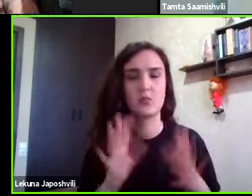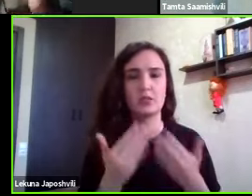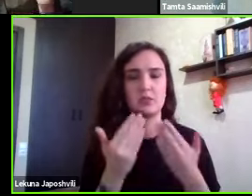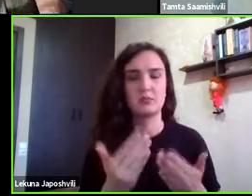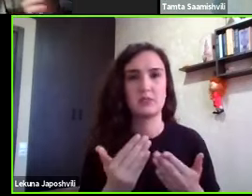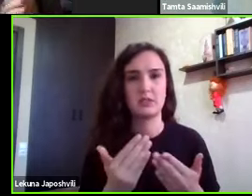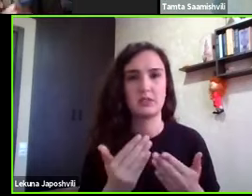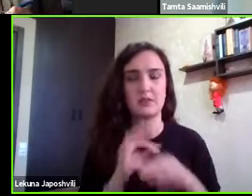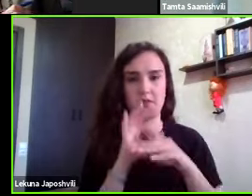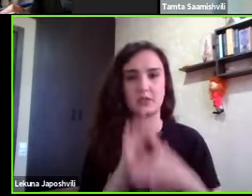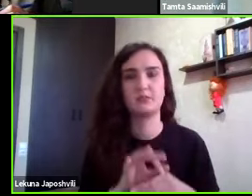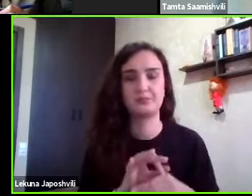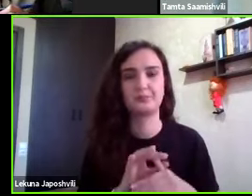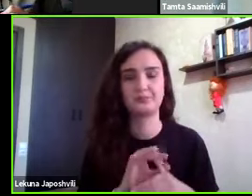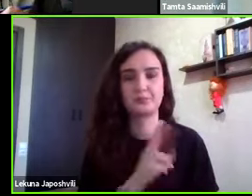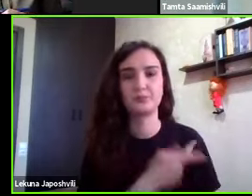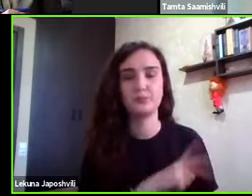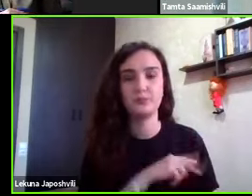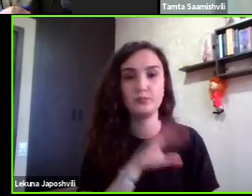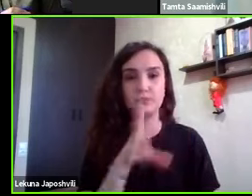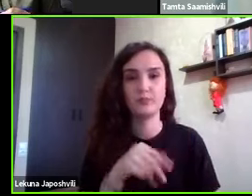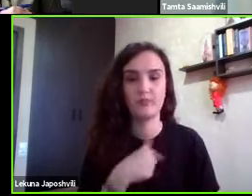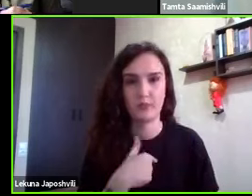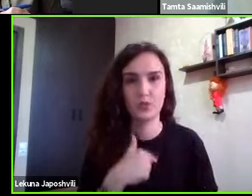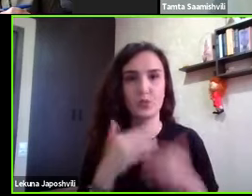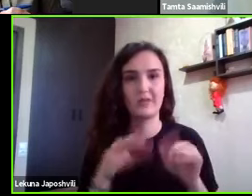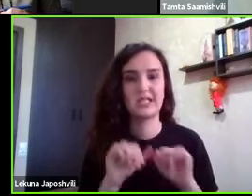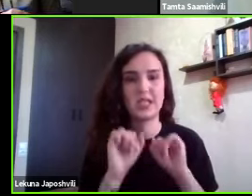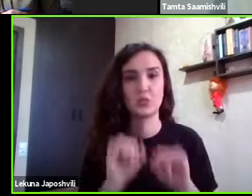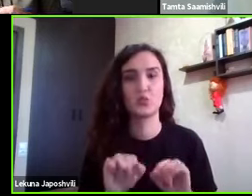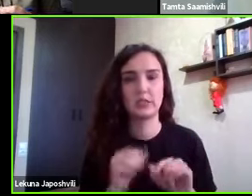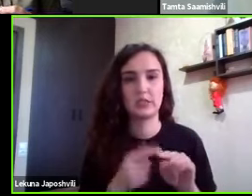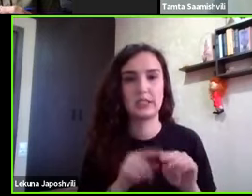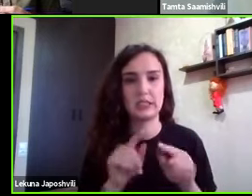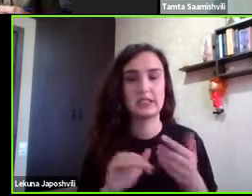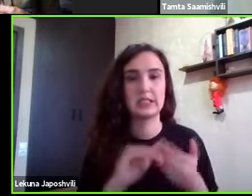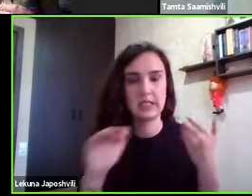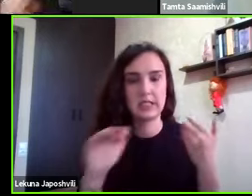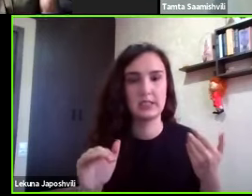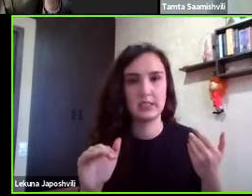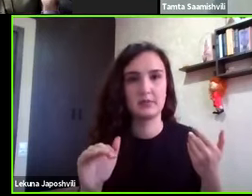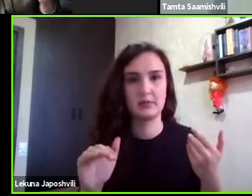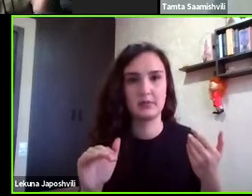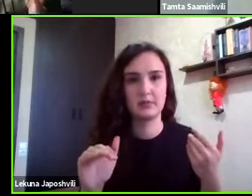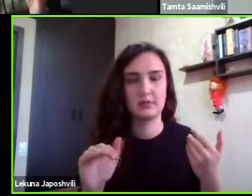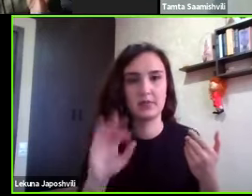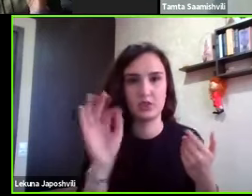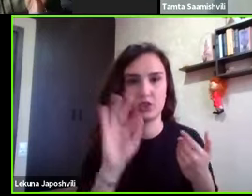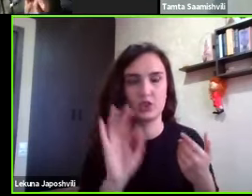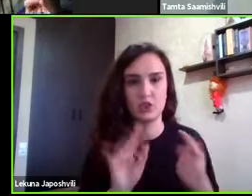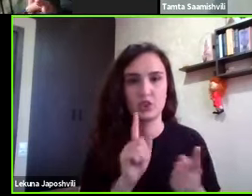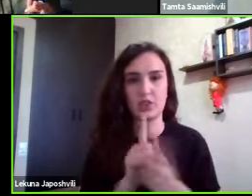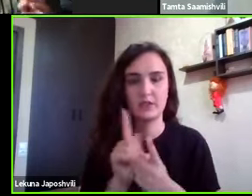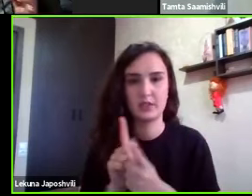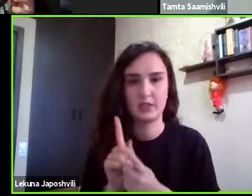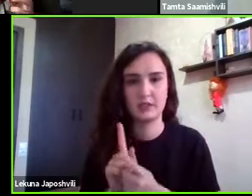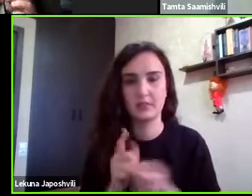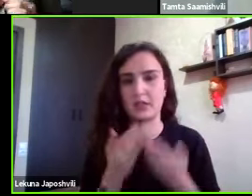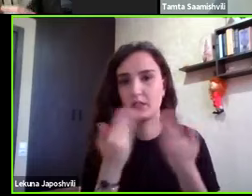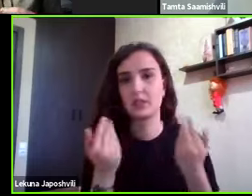მიყვანა. პოლიკლინიკებში ჩვენთან უკვე დაცულია ეს დისტანციები. ხშირი შეხვედრები არ